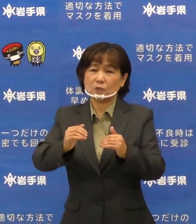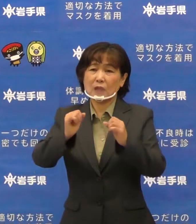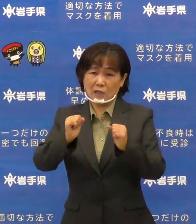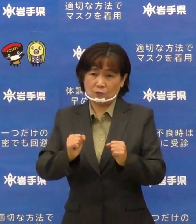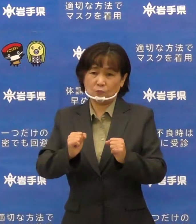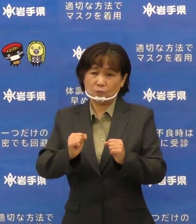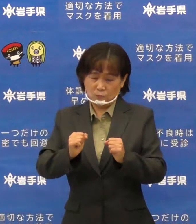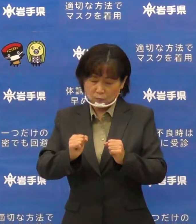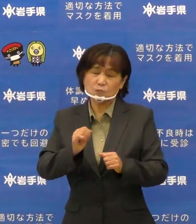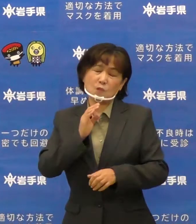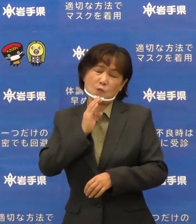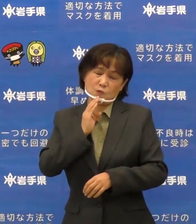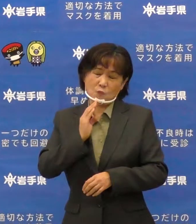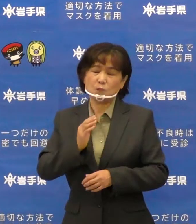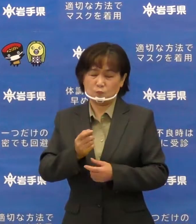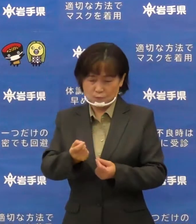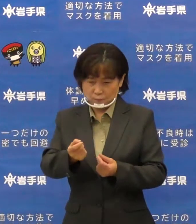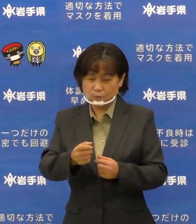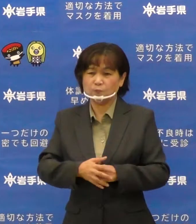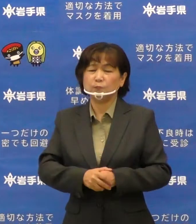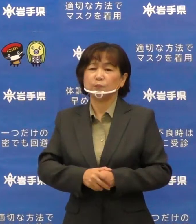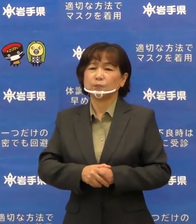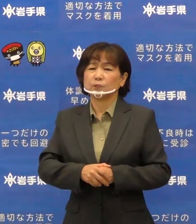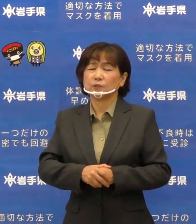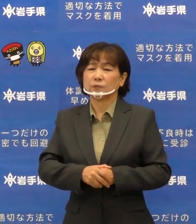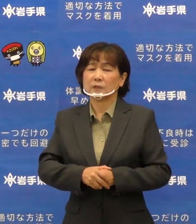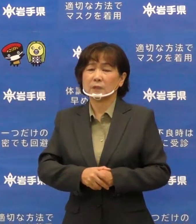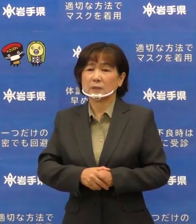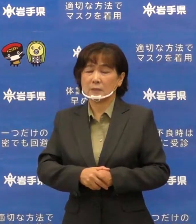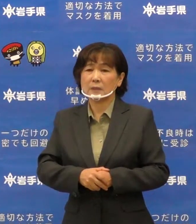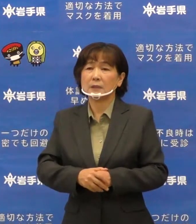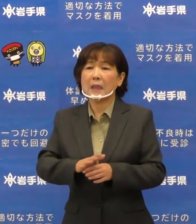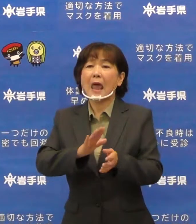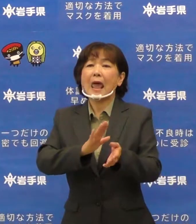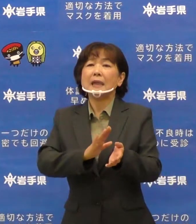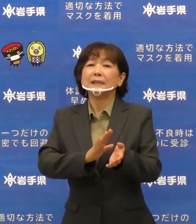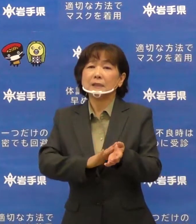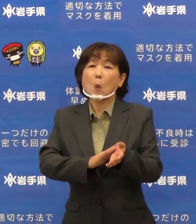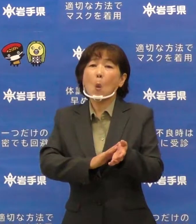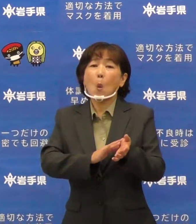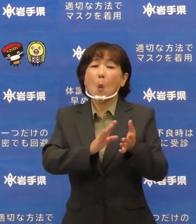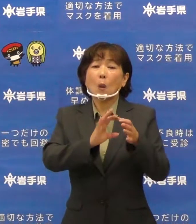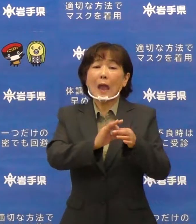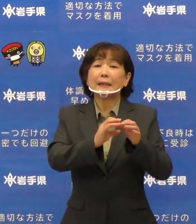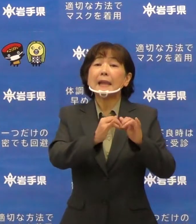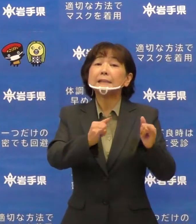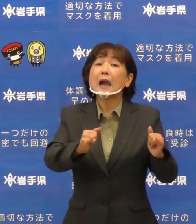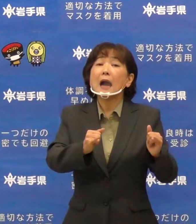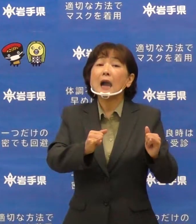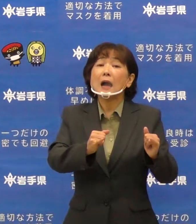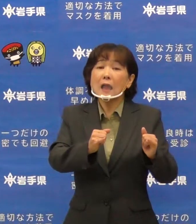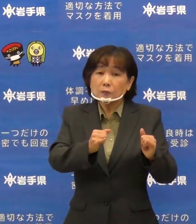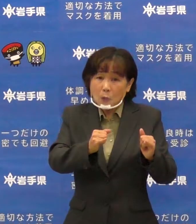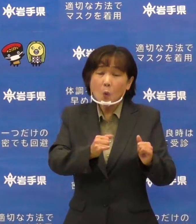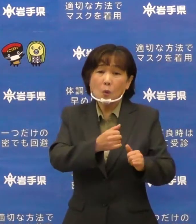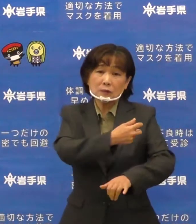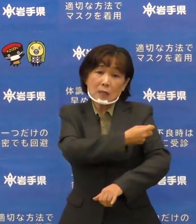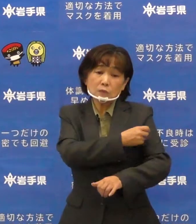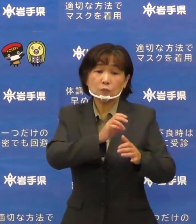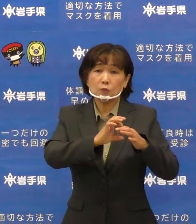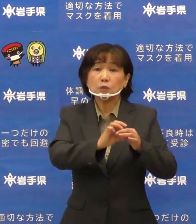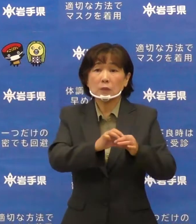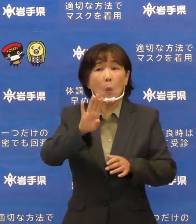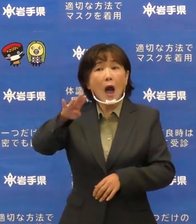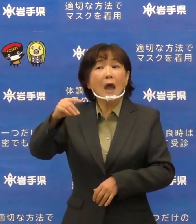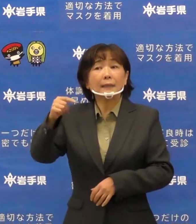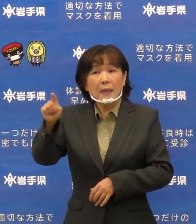医療従事者への接種というのは基本的に県がやりますので、市町村が今